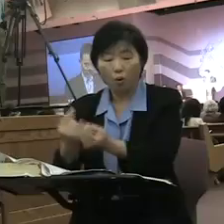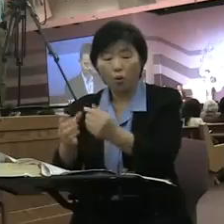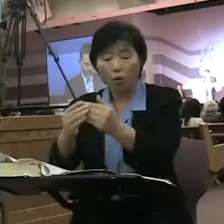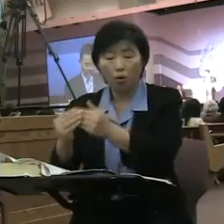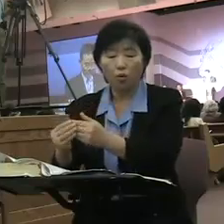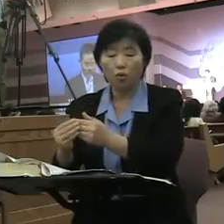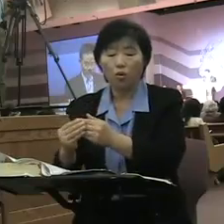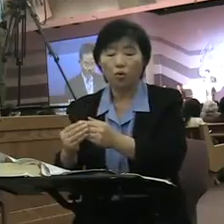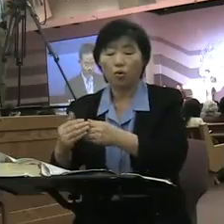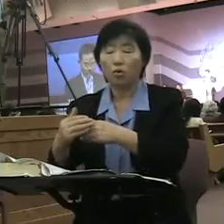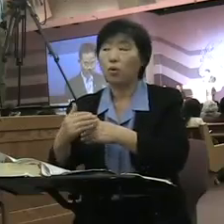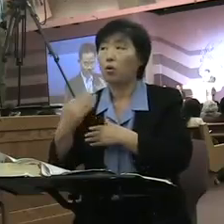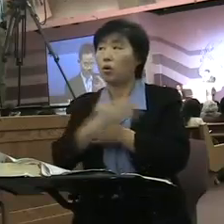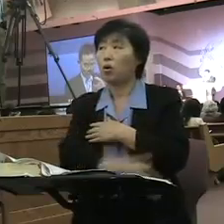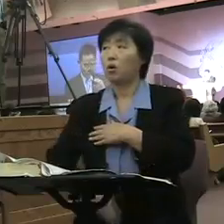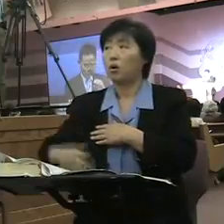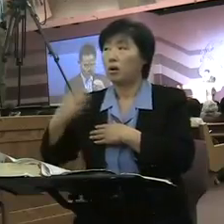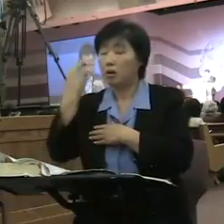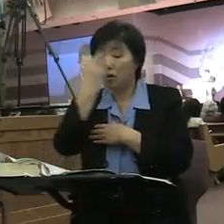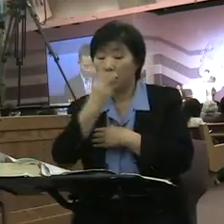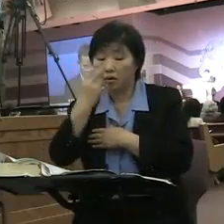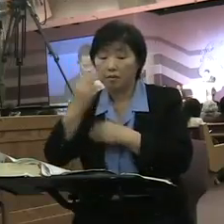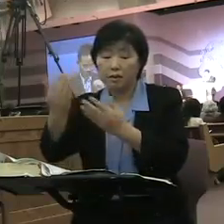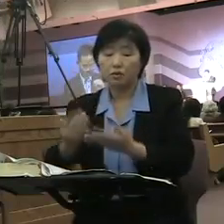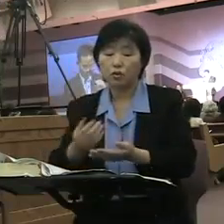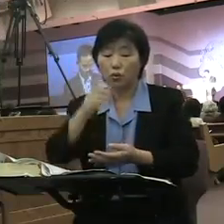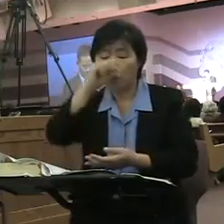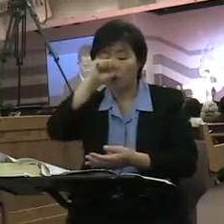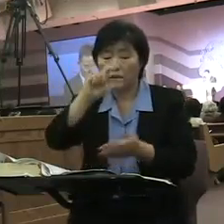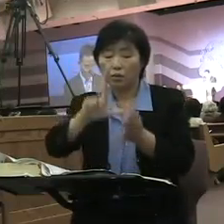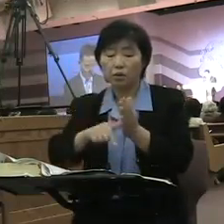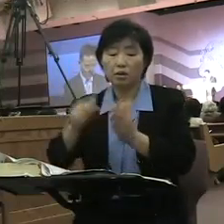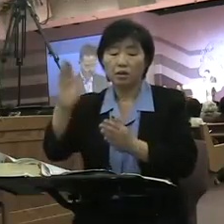건강검진 받으시는 귀한 기회가 되었으면 좋겠습니다.